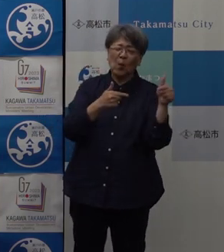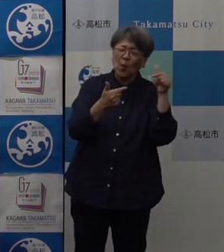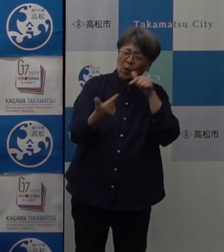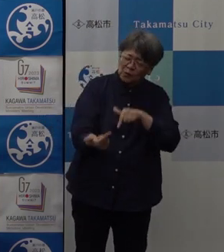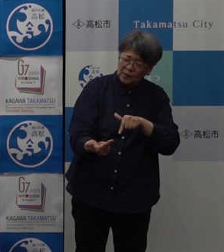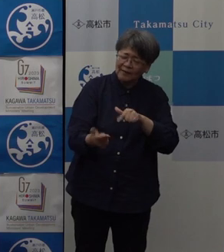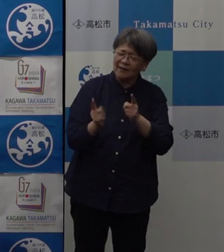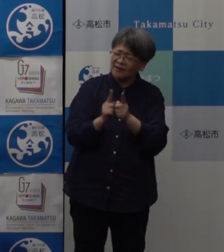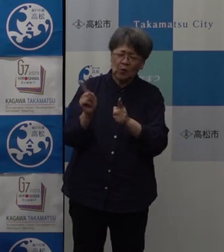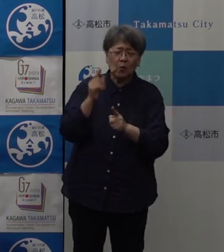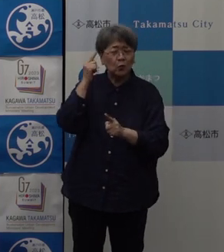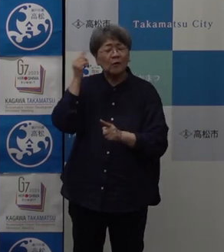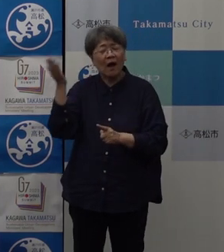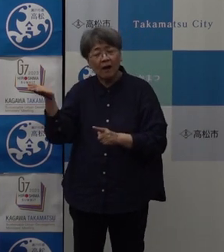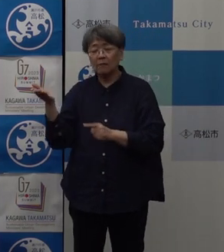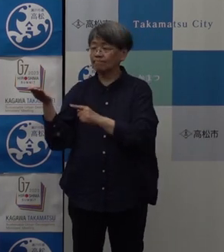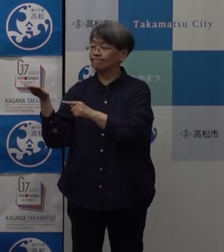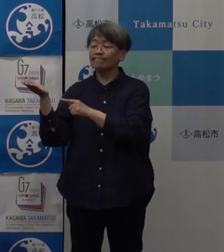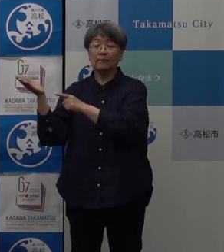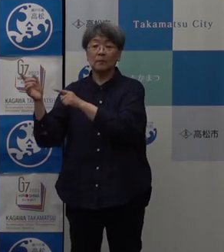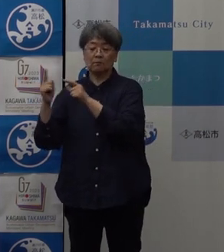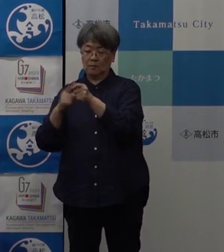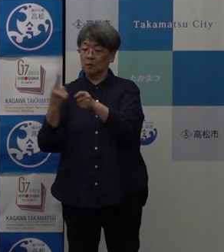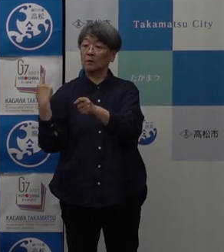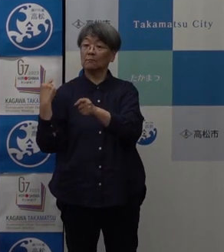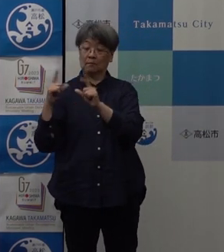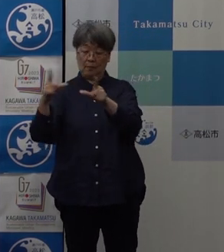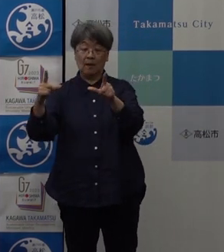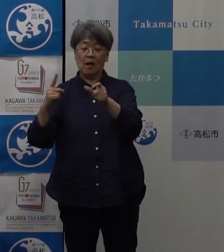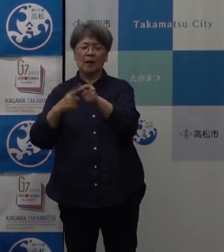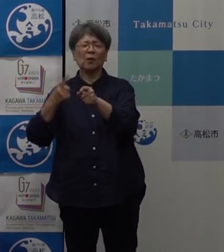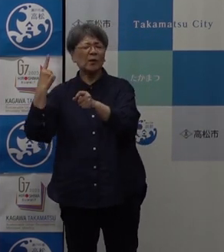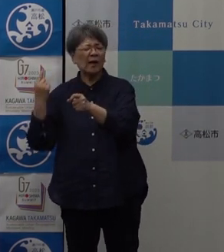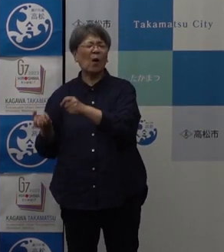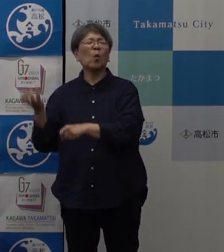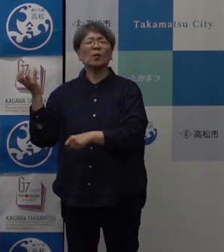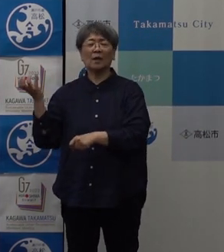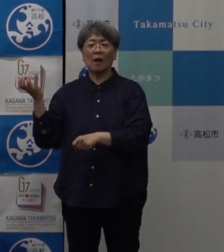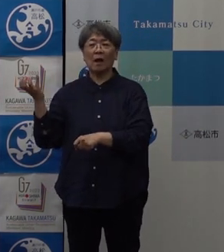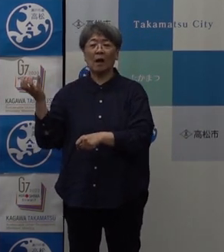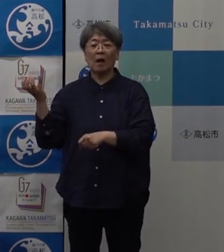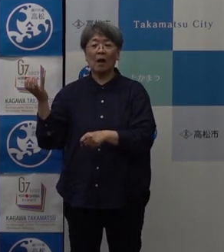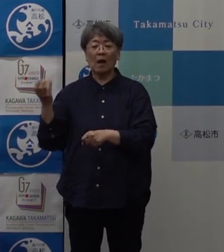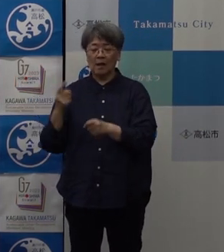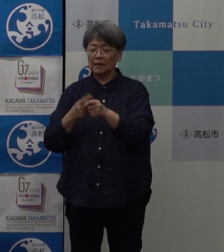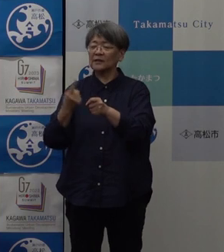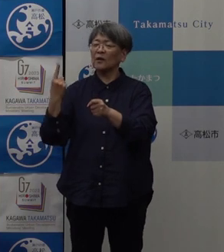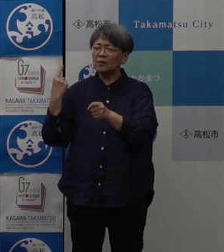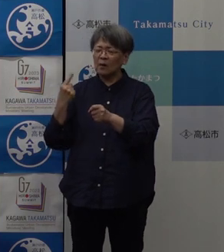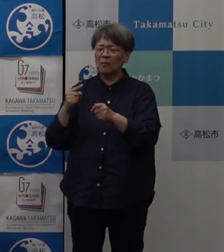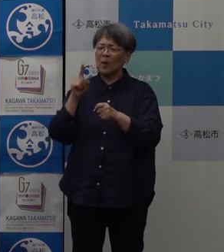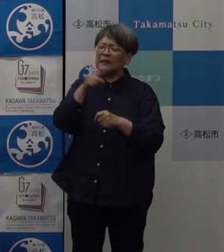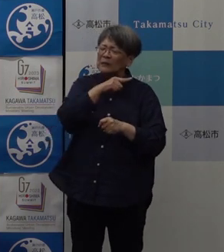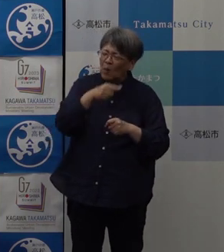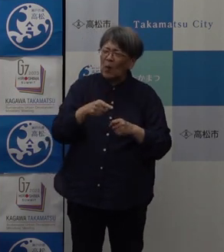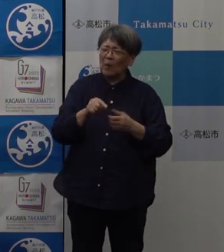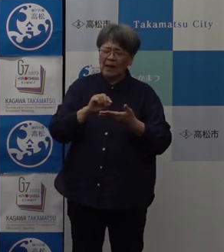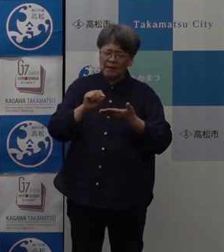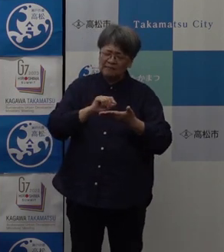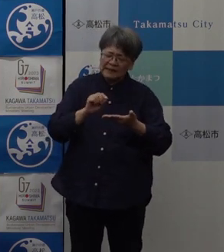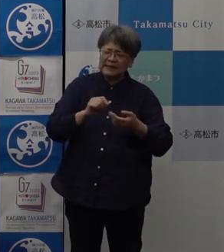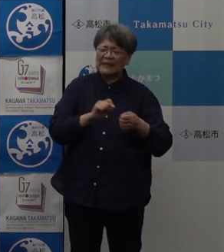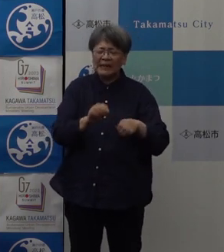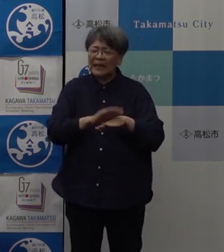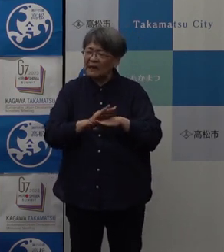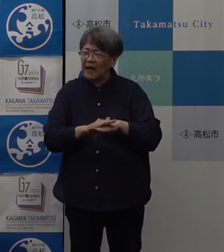ようにお考えでしょうか。 はい、まあ、昨年そういうことが起こったわけですけれども、先ほども言いましたように人為的ミスですので、